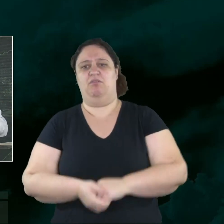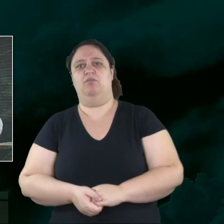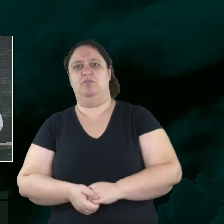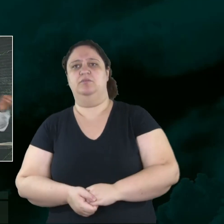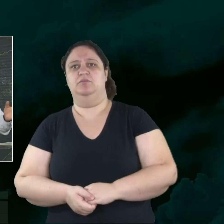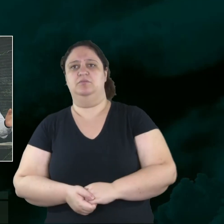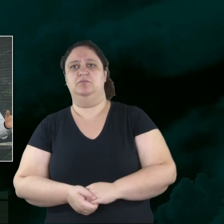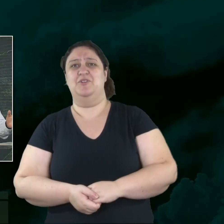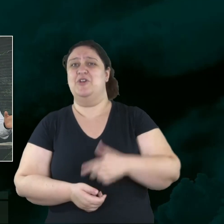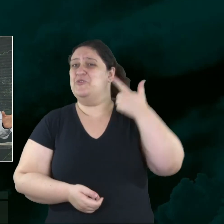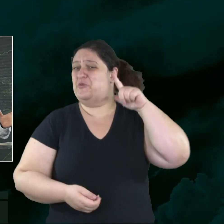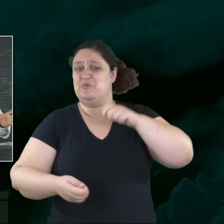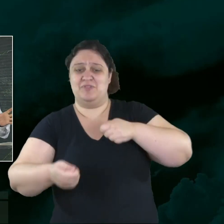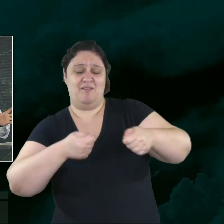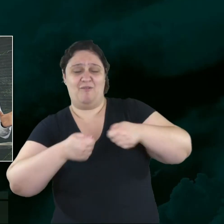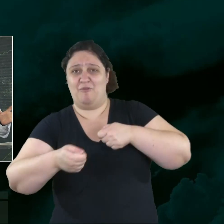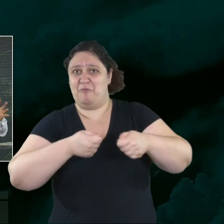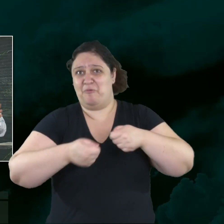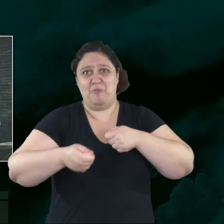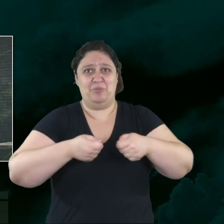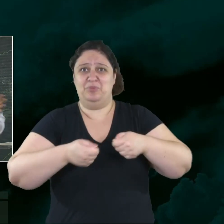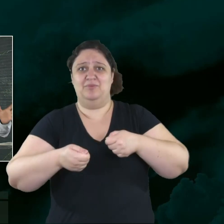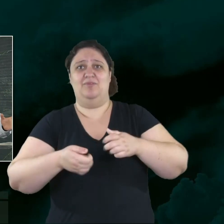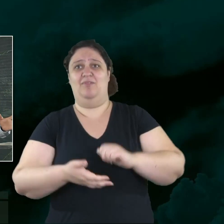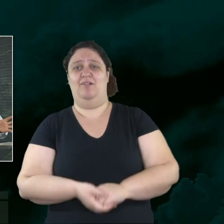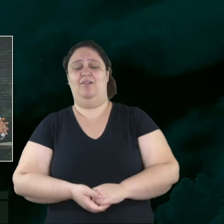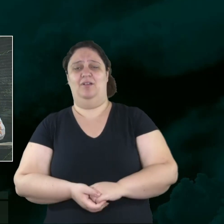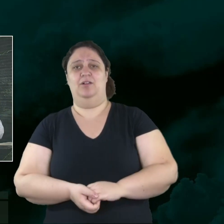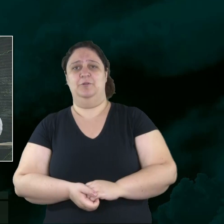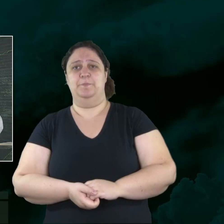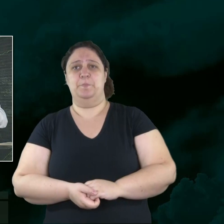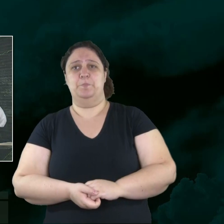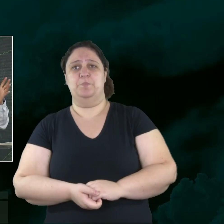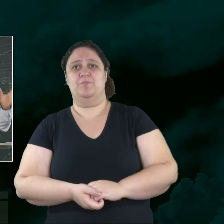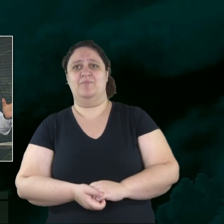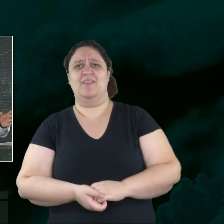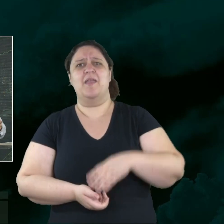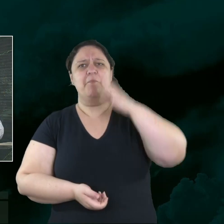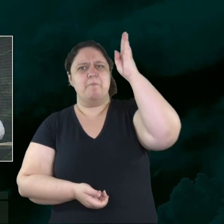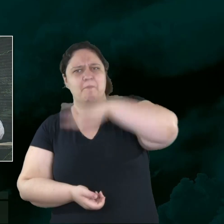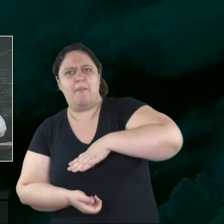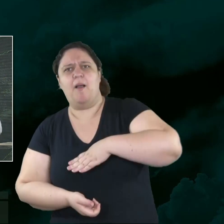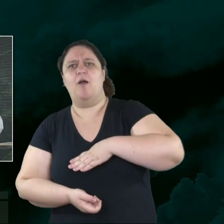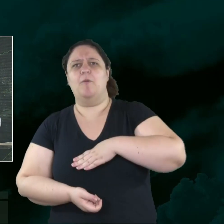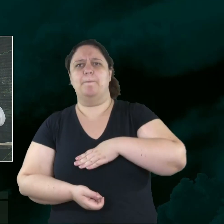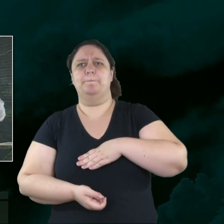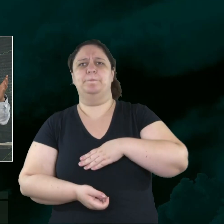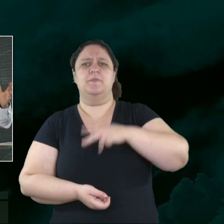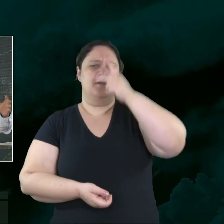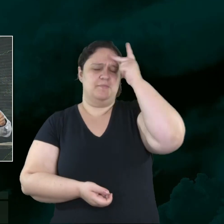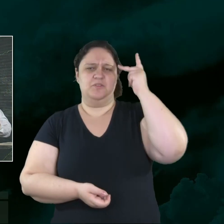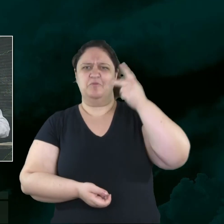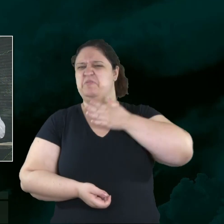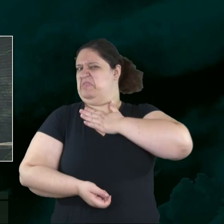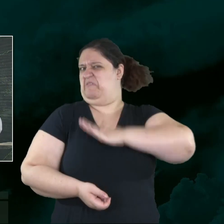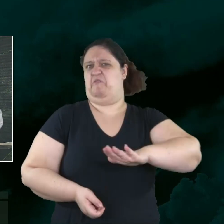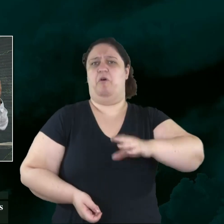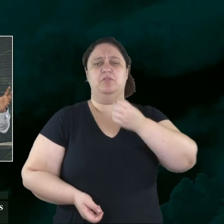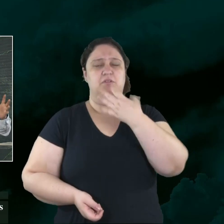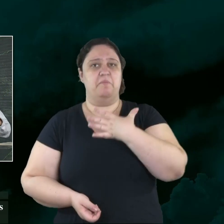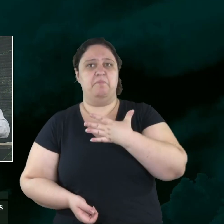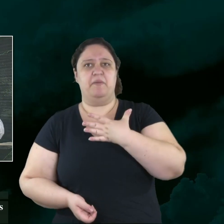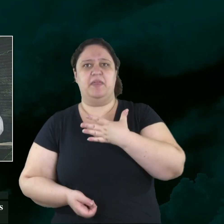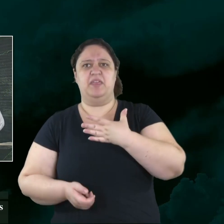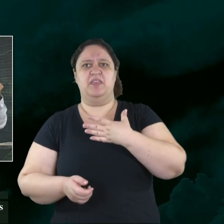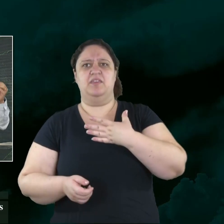sem domínio de si, eles são como fora de si, são cruéis, inimigos do bem,